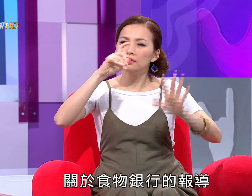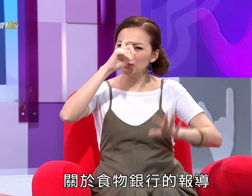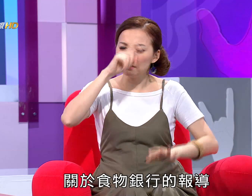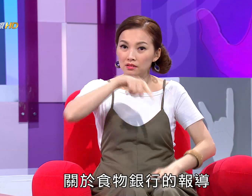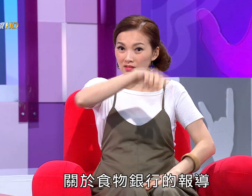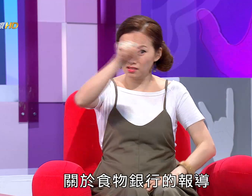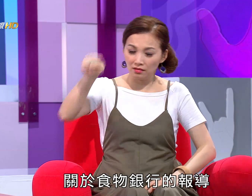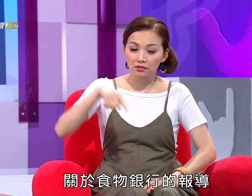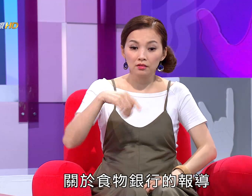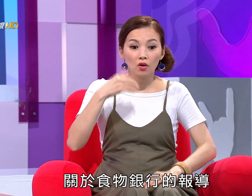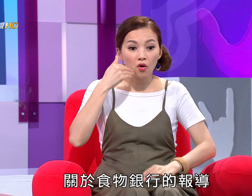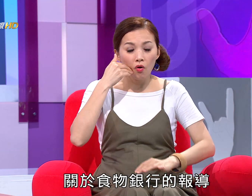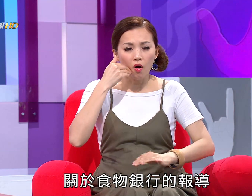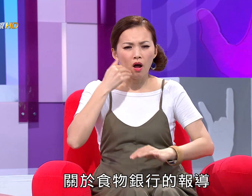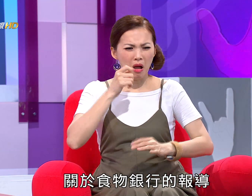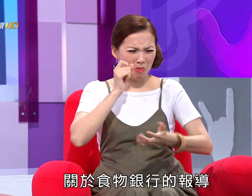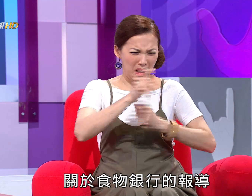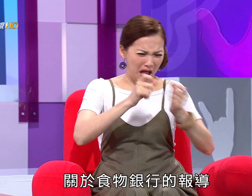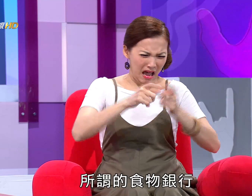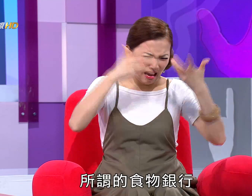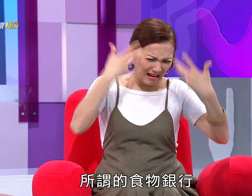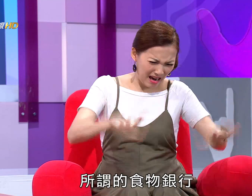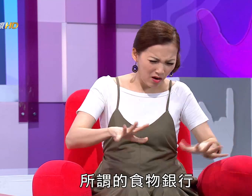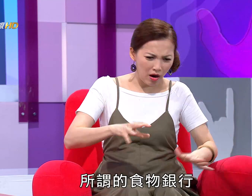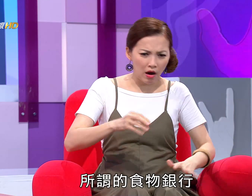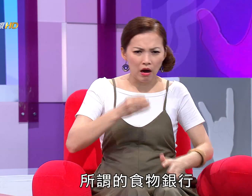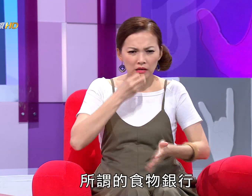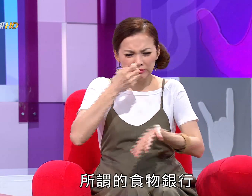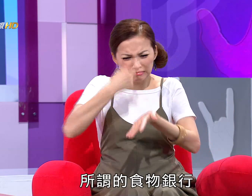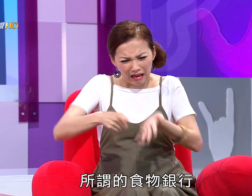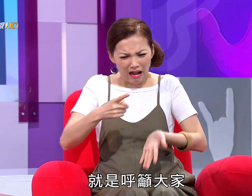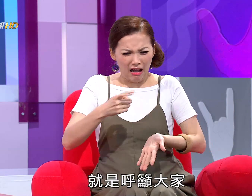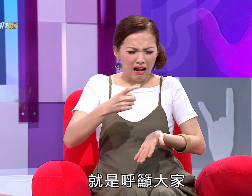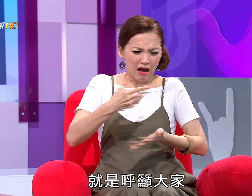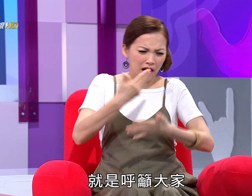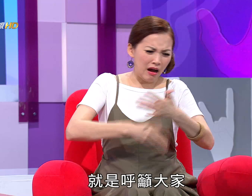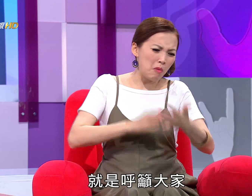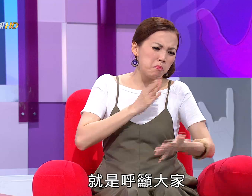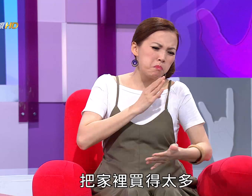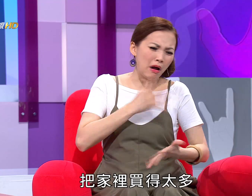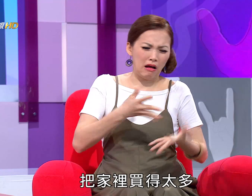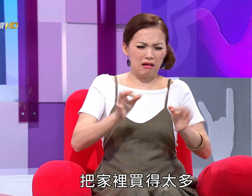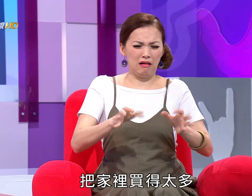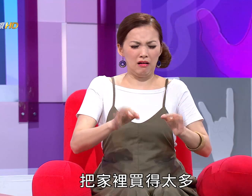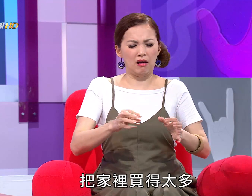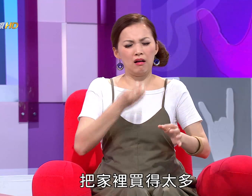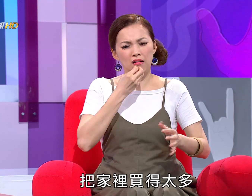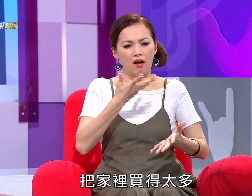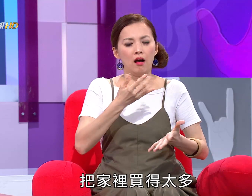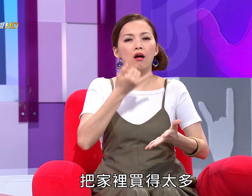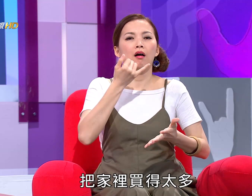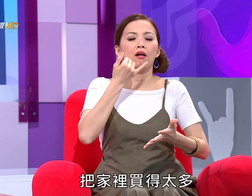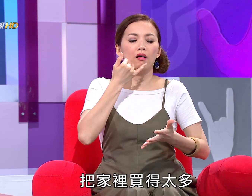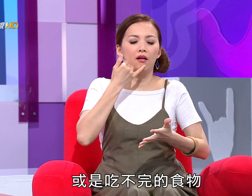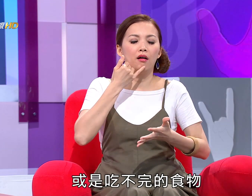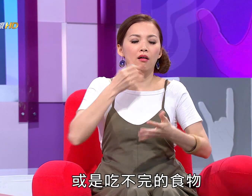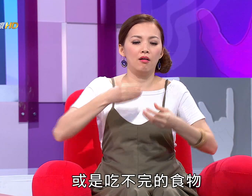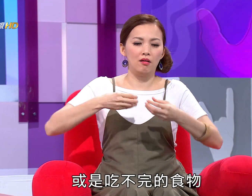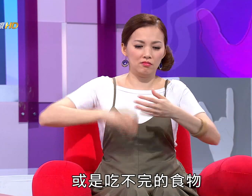物银行的报道。所谓的食物银行，就是呼吁大家把家里买的太多或是吃不完的